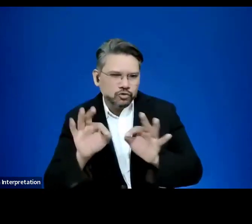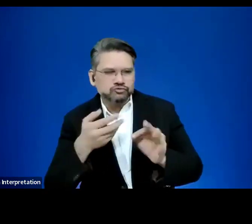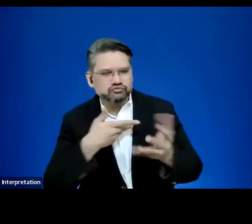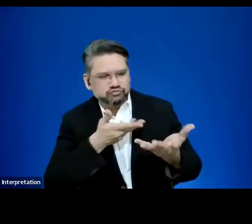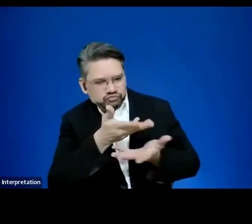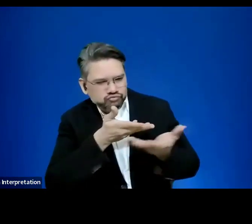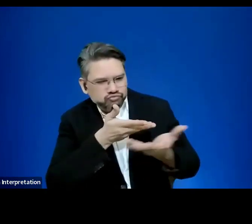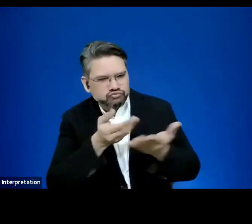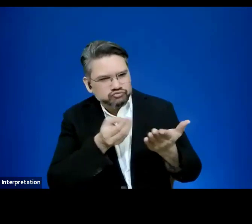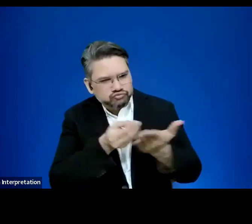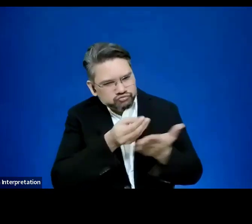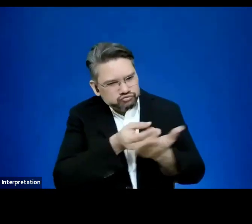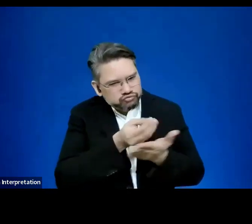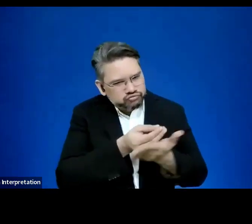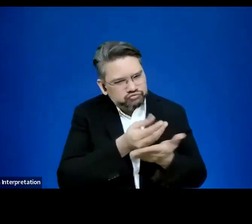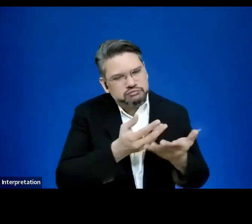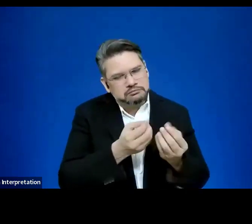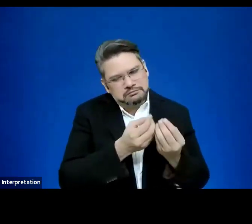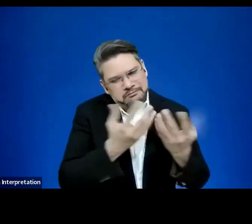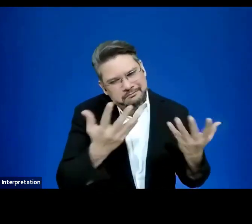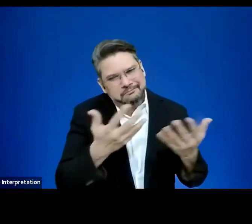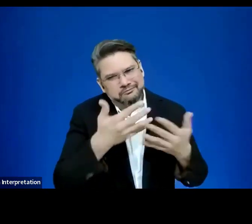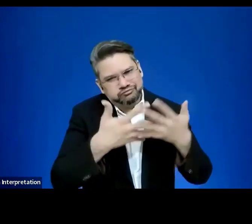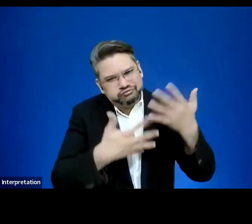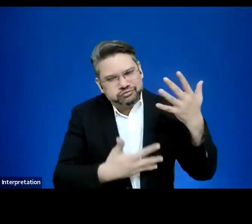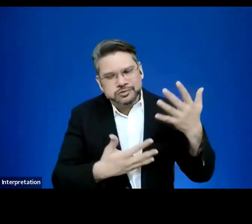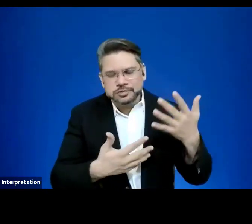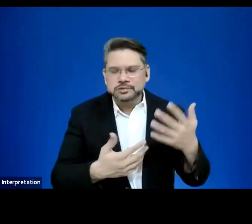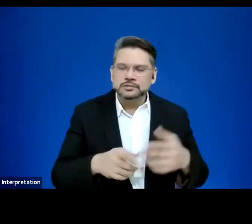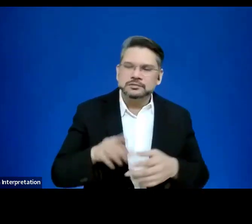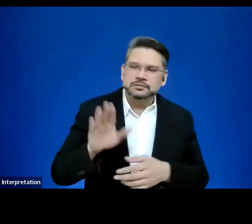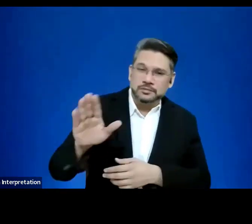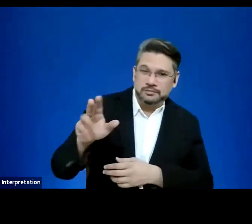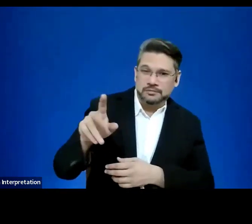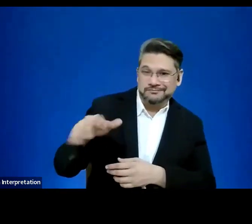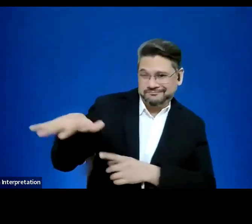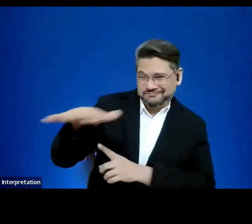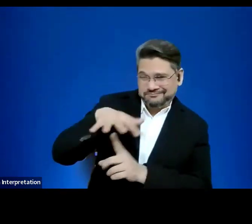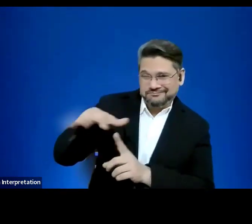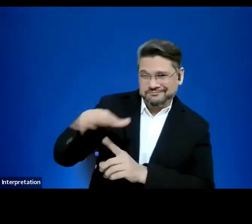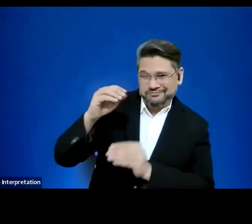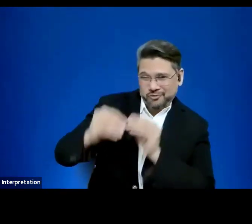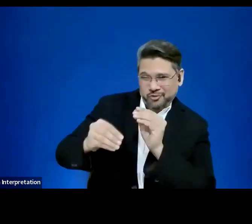他也帮助不管是在不同的国家，